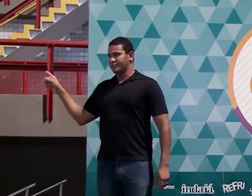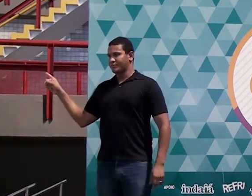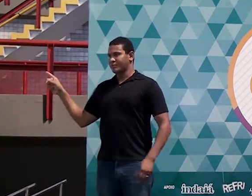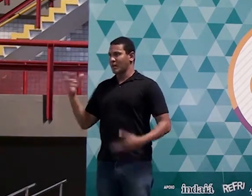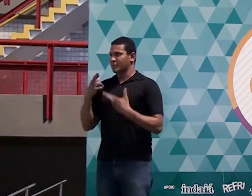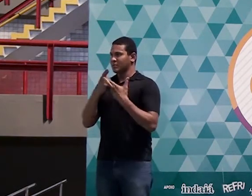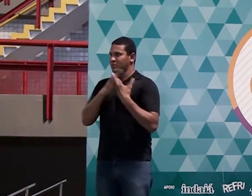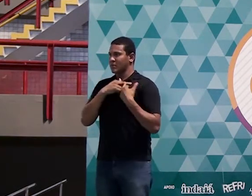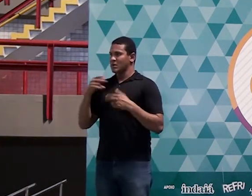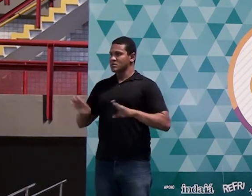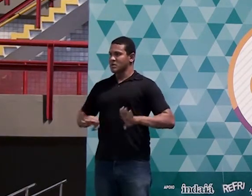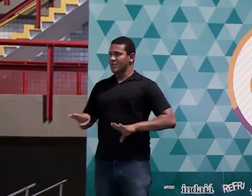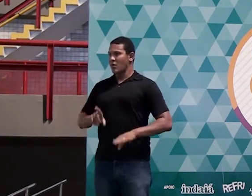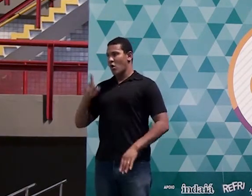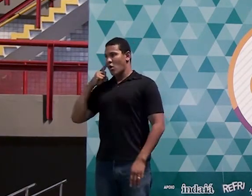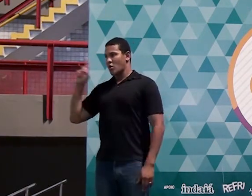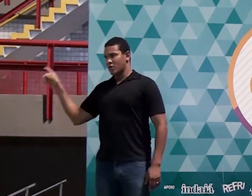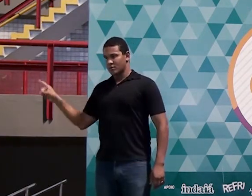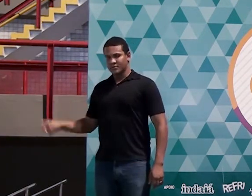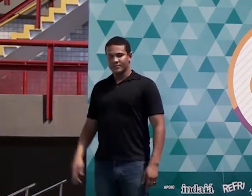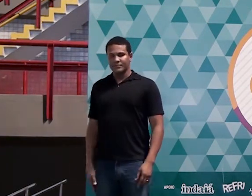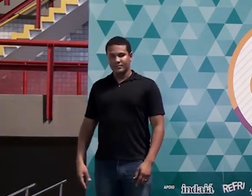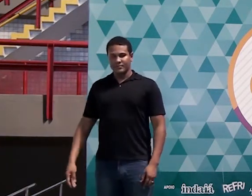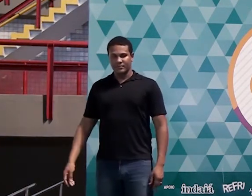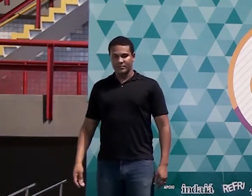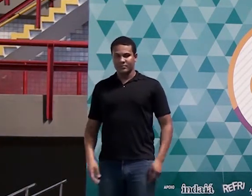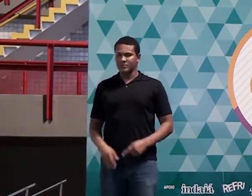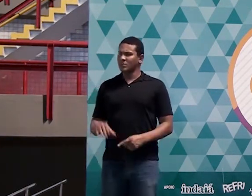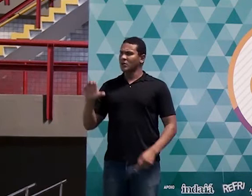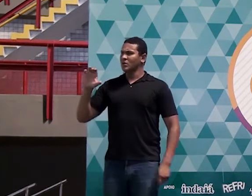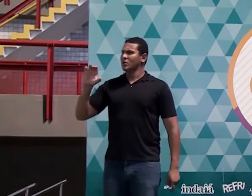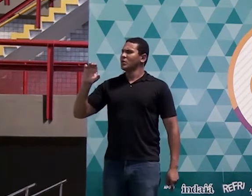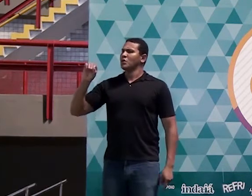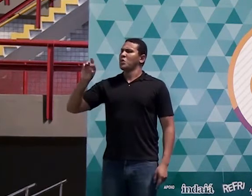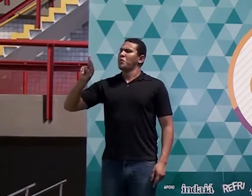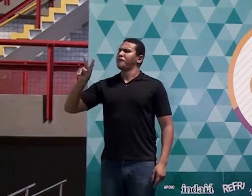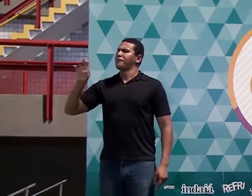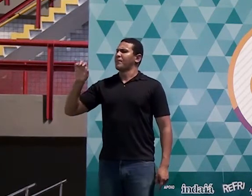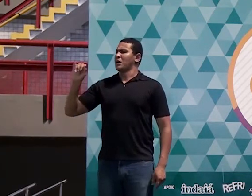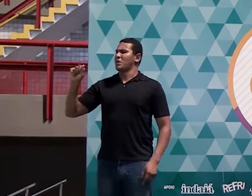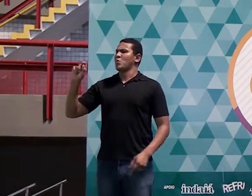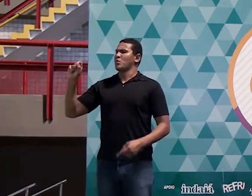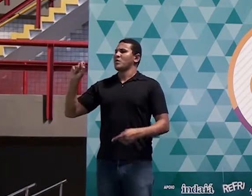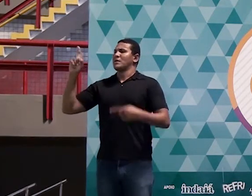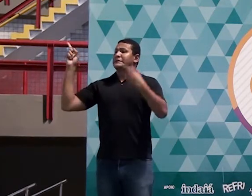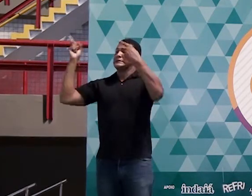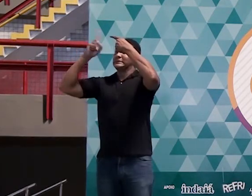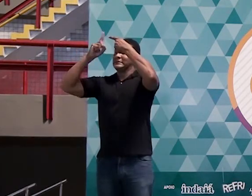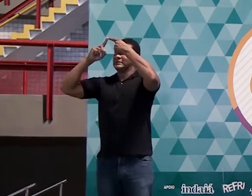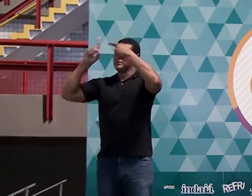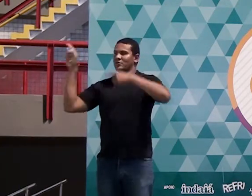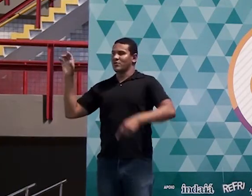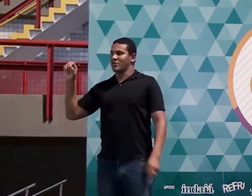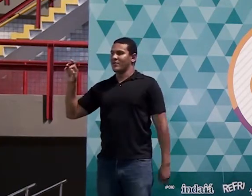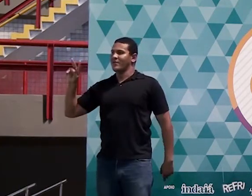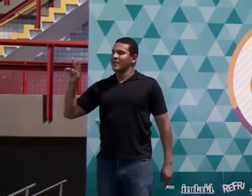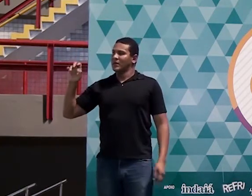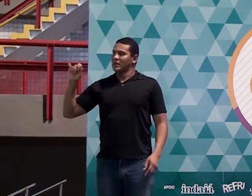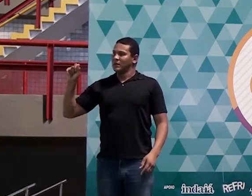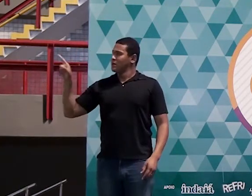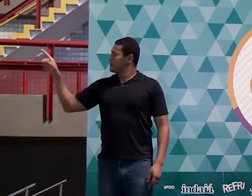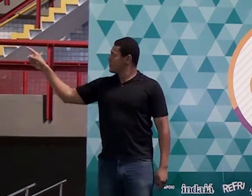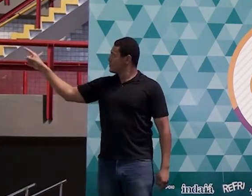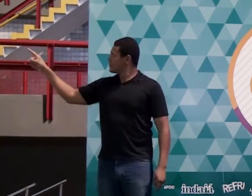ó. Corvéia. O que era a corvéia? Uma vez, ó. Uma